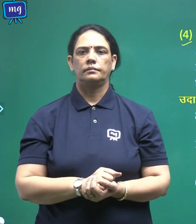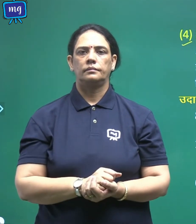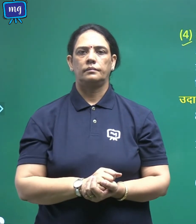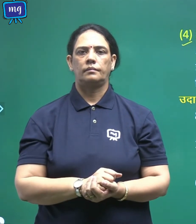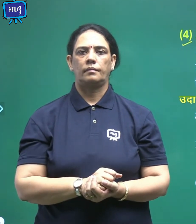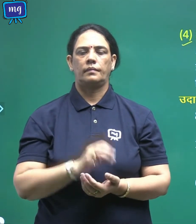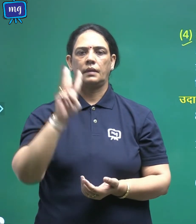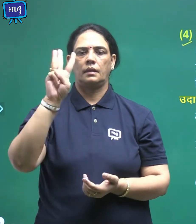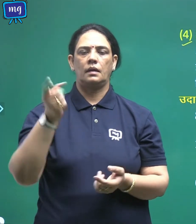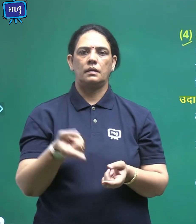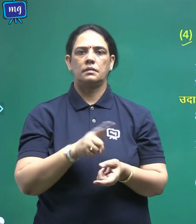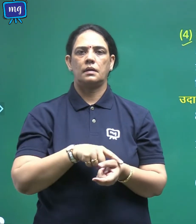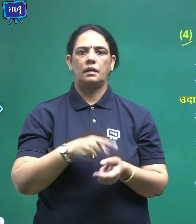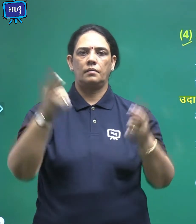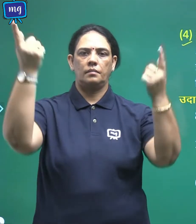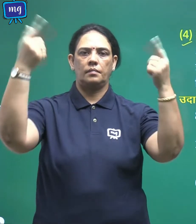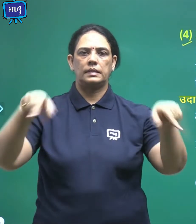3 से विभाज्यता।